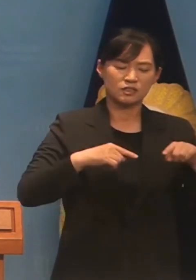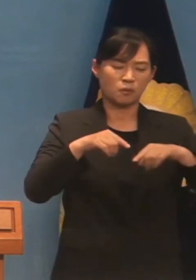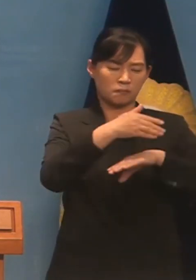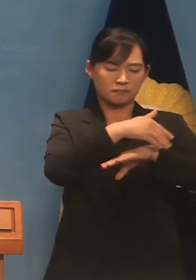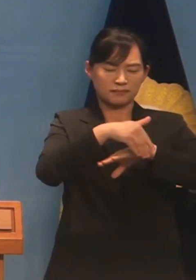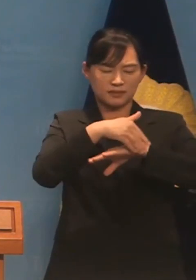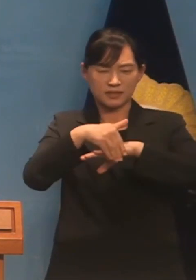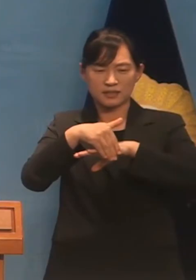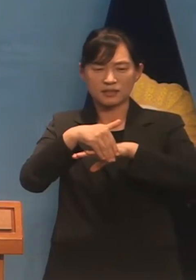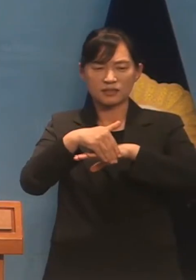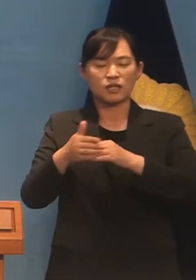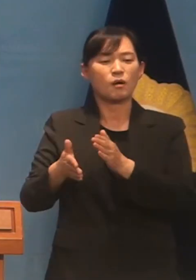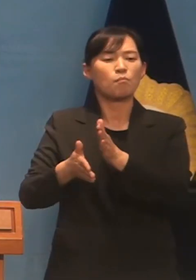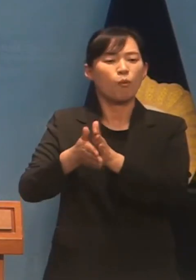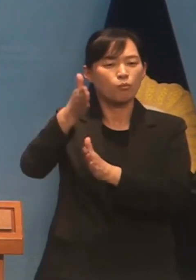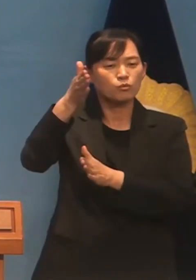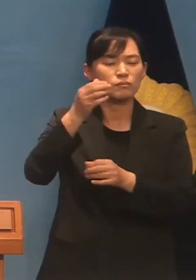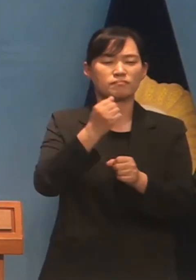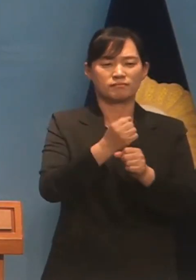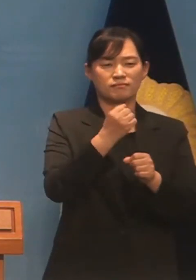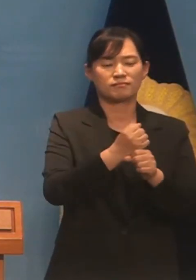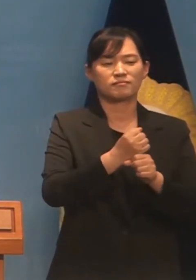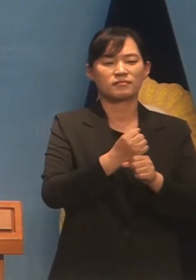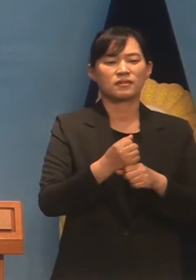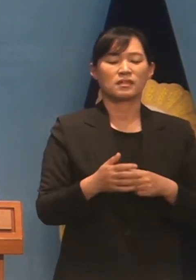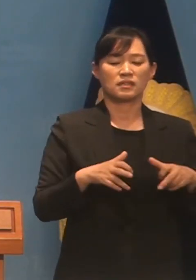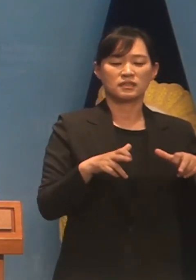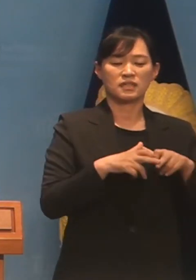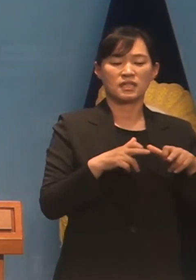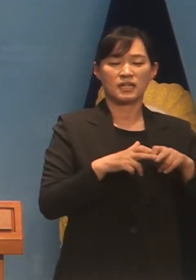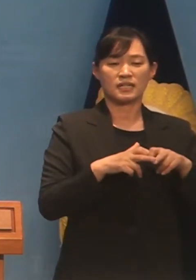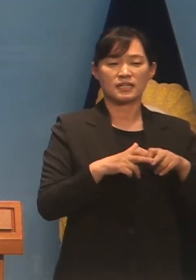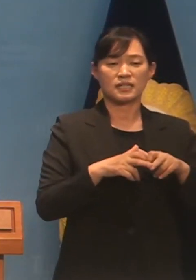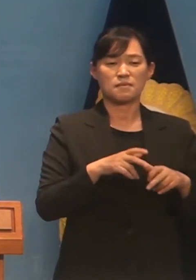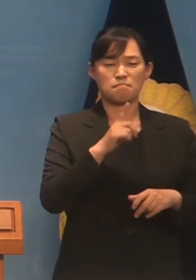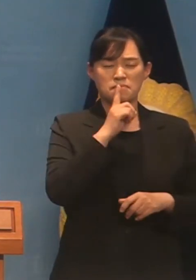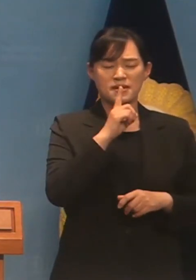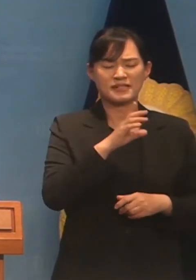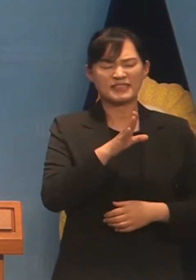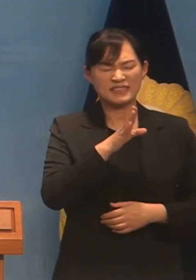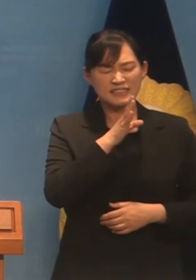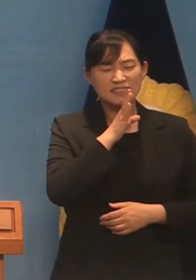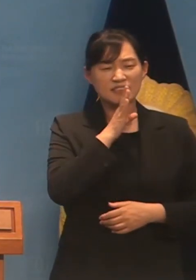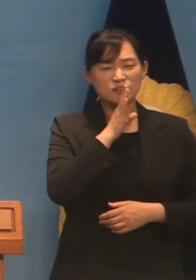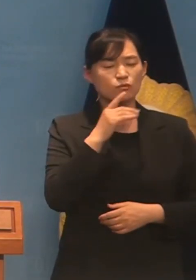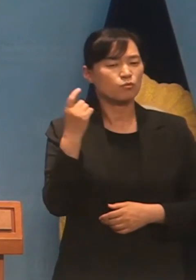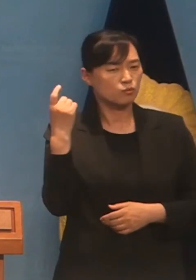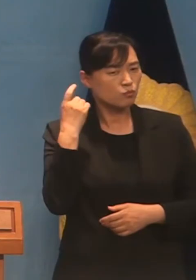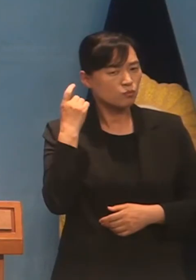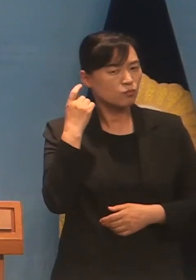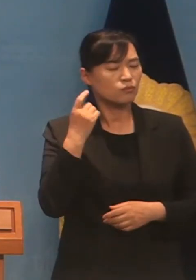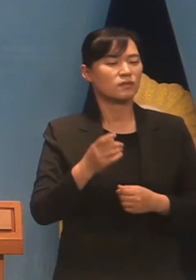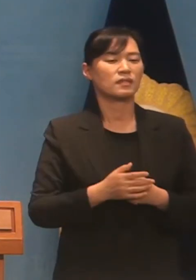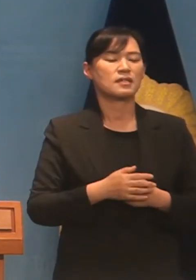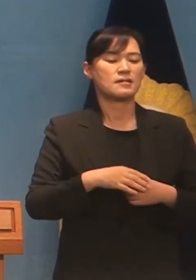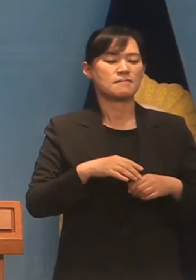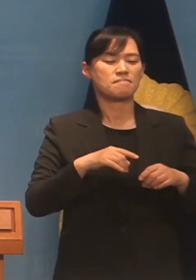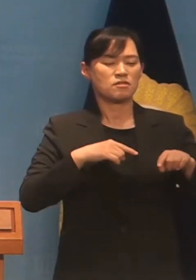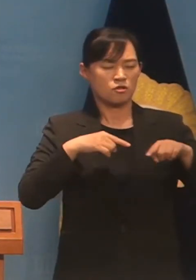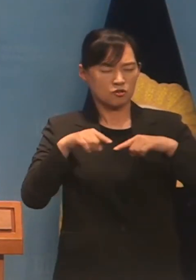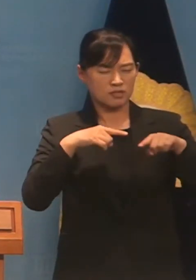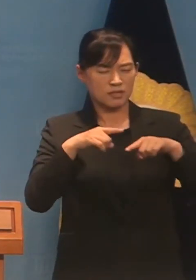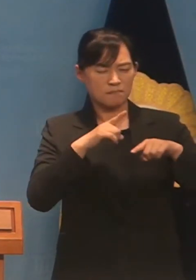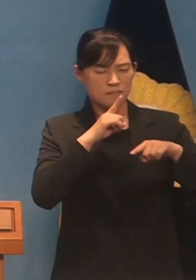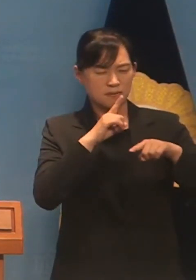정책 본부를 구성하여 장애인의 목소리를 진정성 있게 듣고 정치의